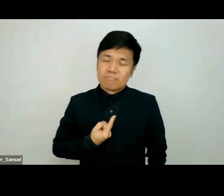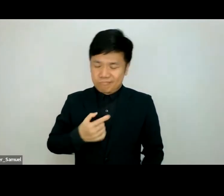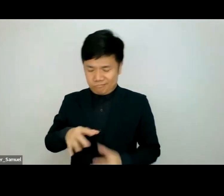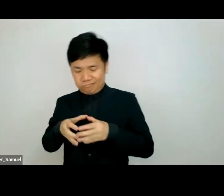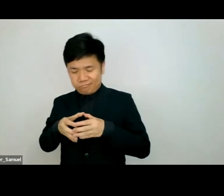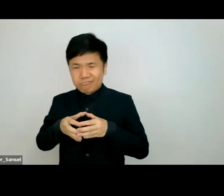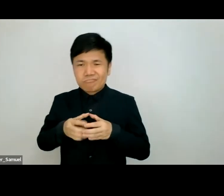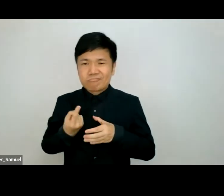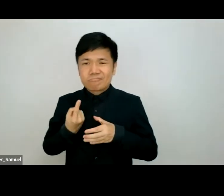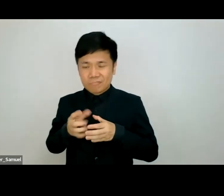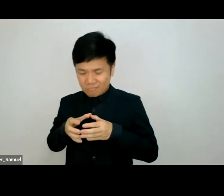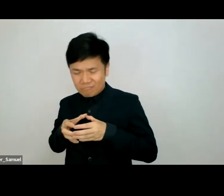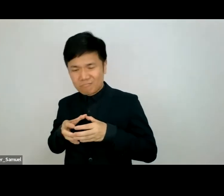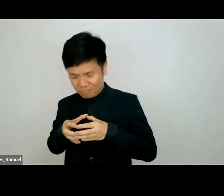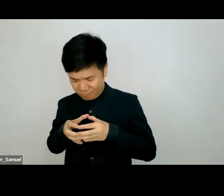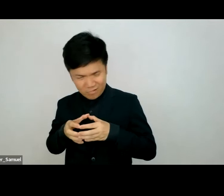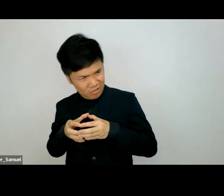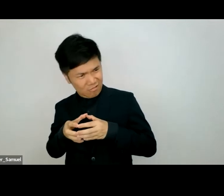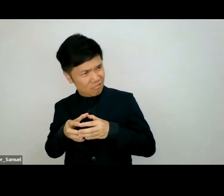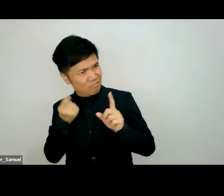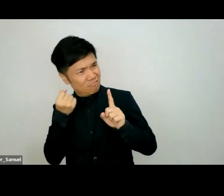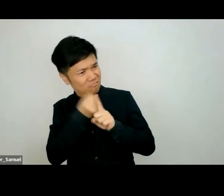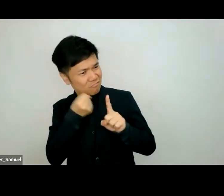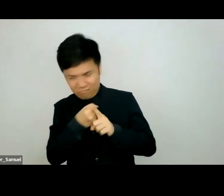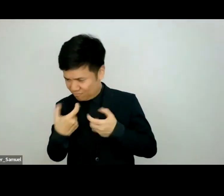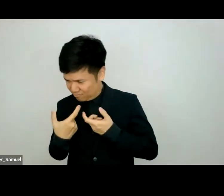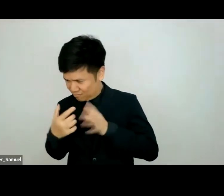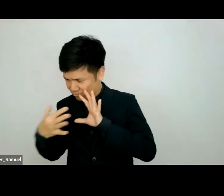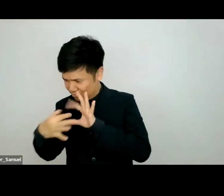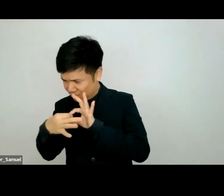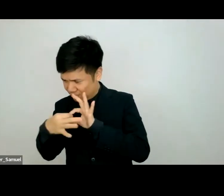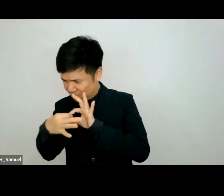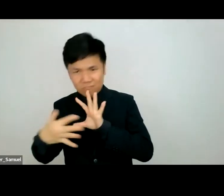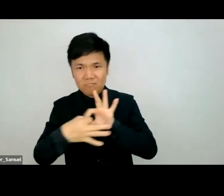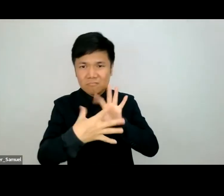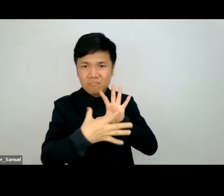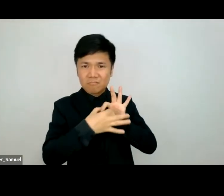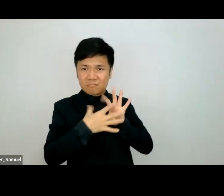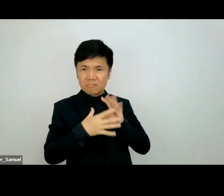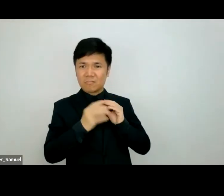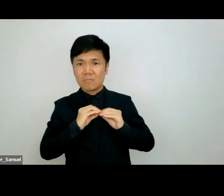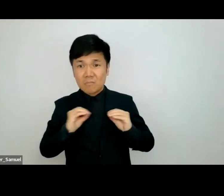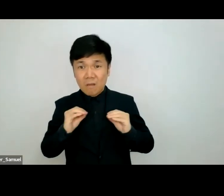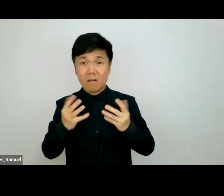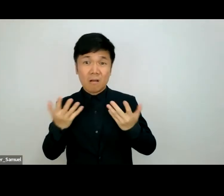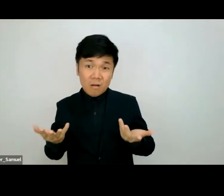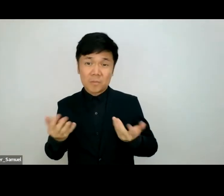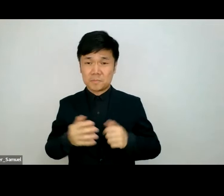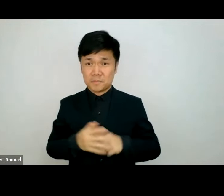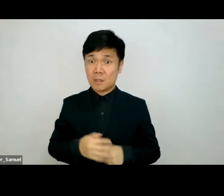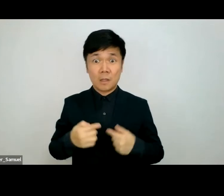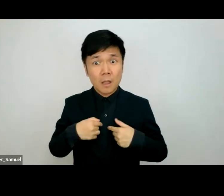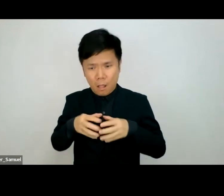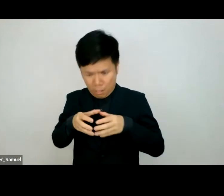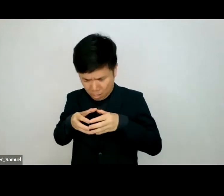Nous voyons une approche très restreinte dans les organisations qui travaillent sur la justice climatique.